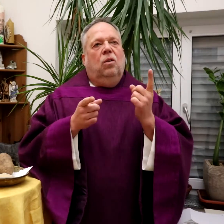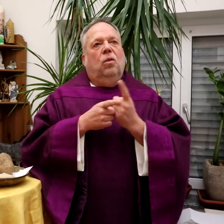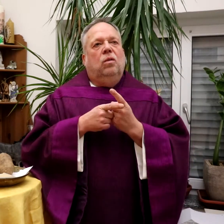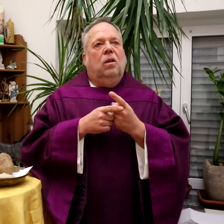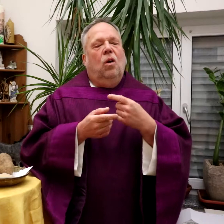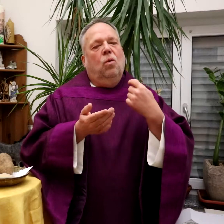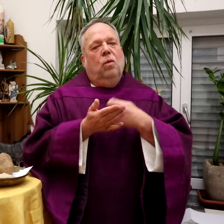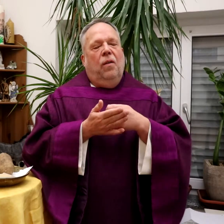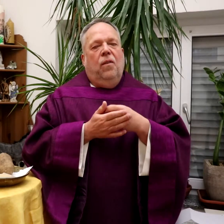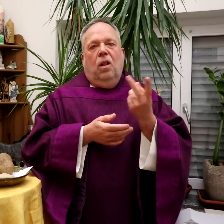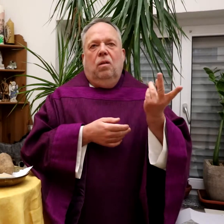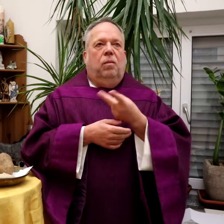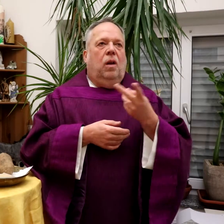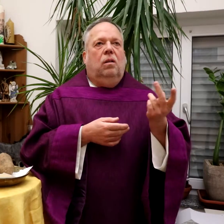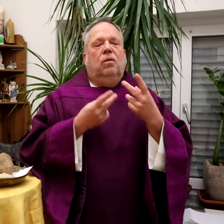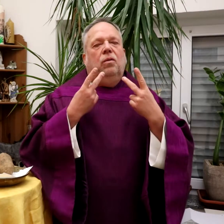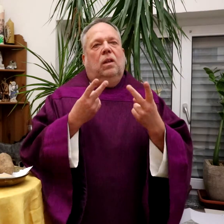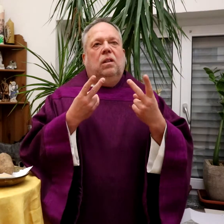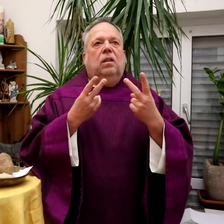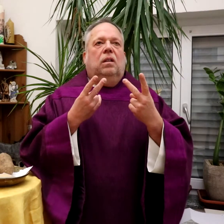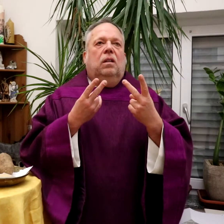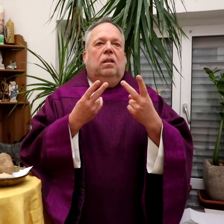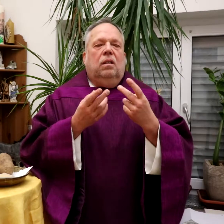Beide sind sehr wichtig und beide sind sehr wertvoll.